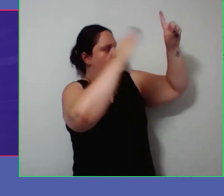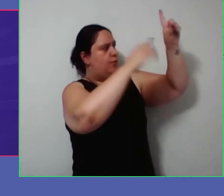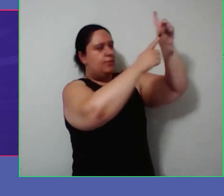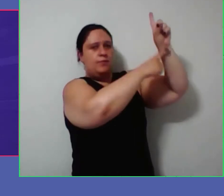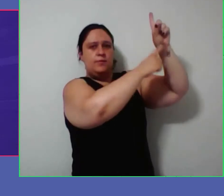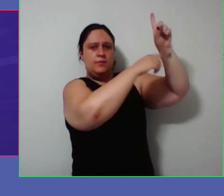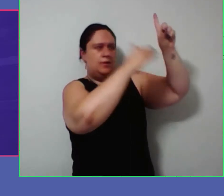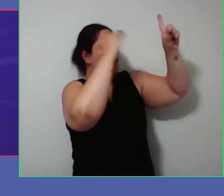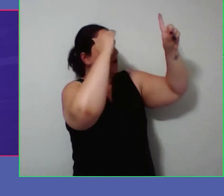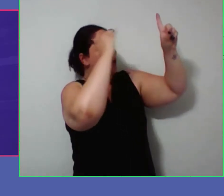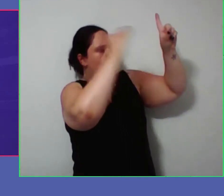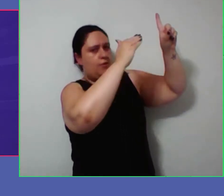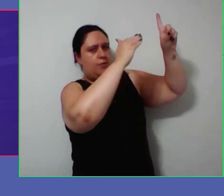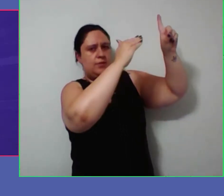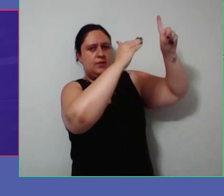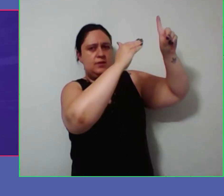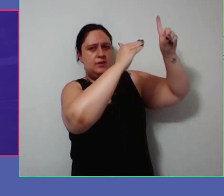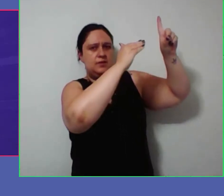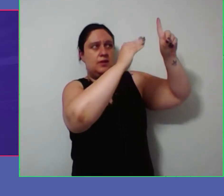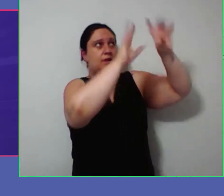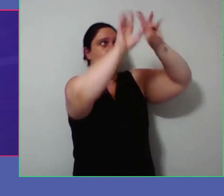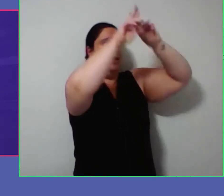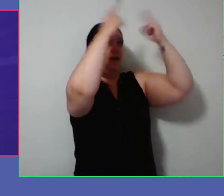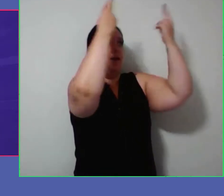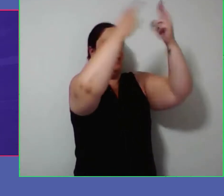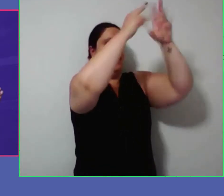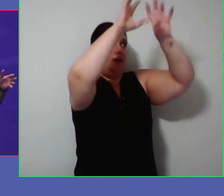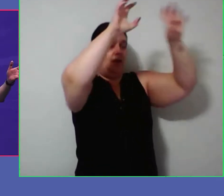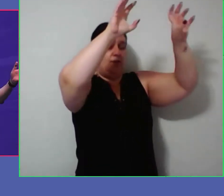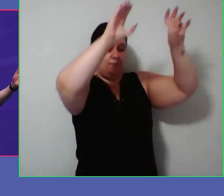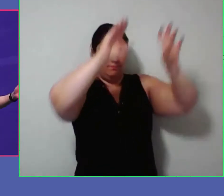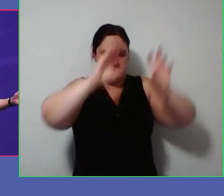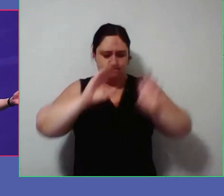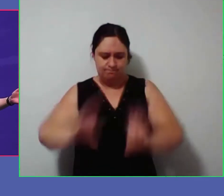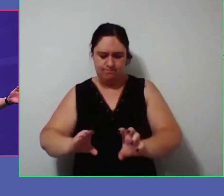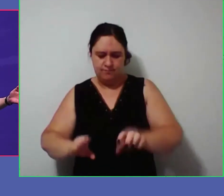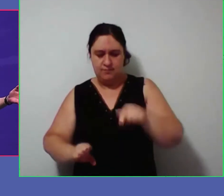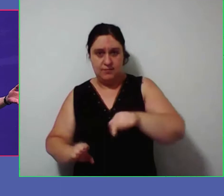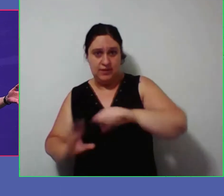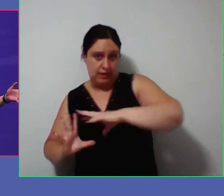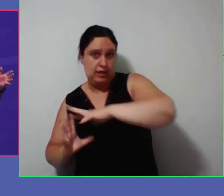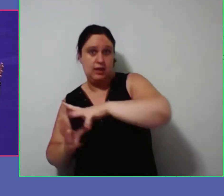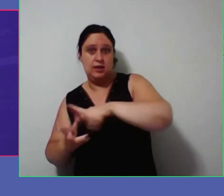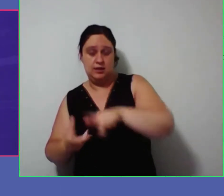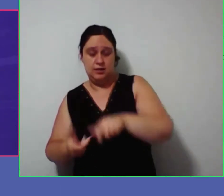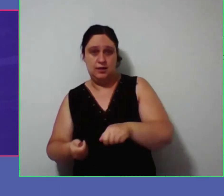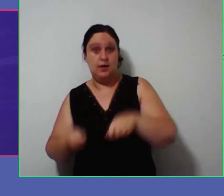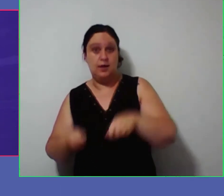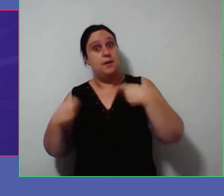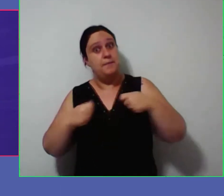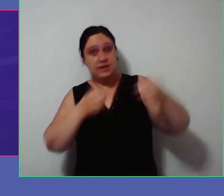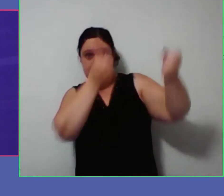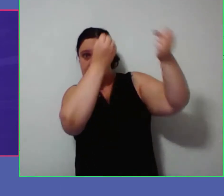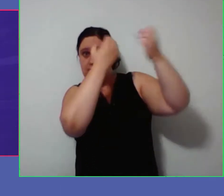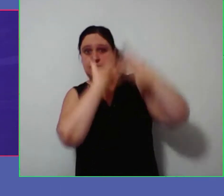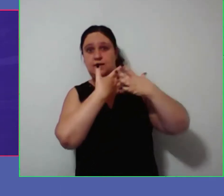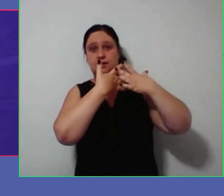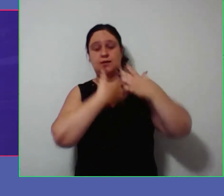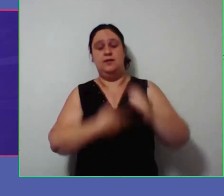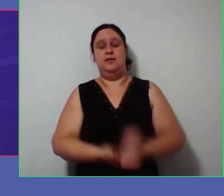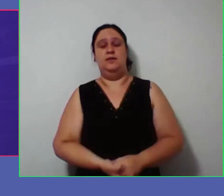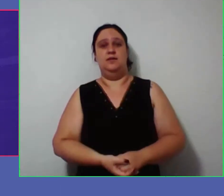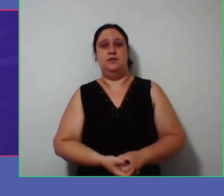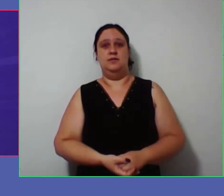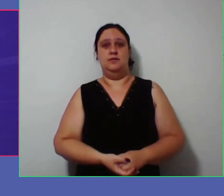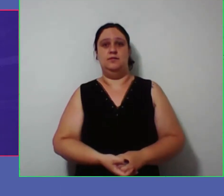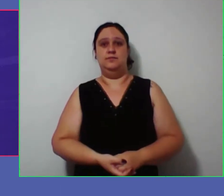de Deus na terra. Os irmãos entenderam? Para isso precisa de revelação. se você achasse que Jesus é mais